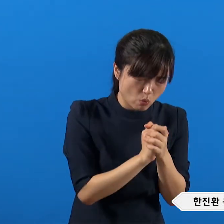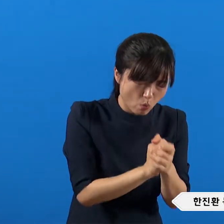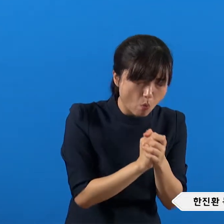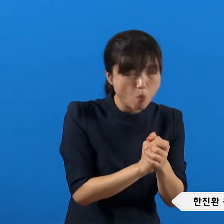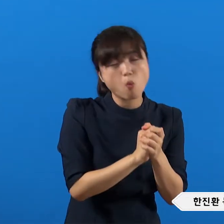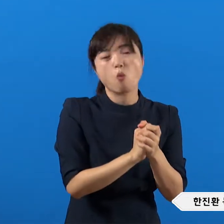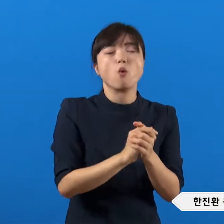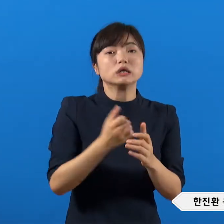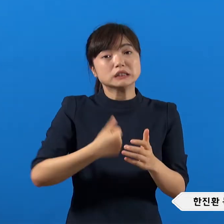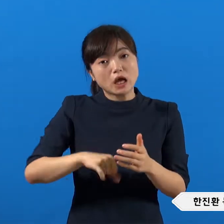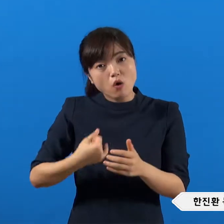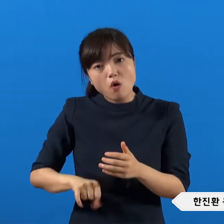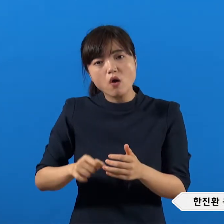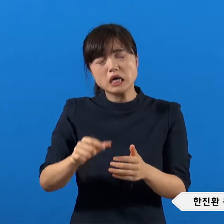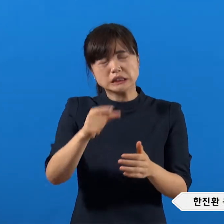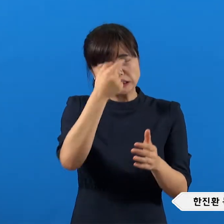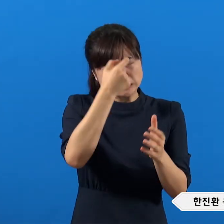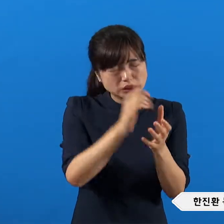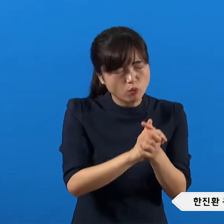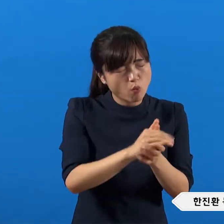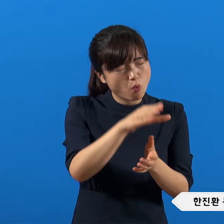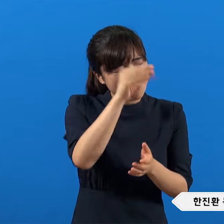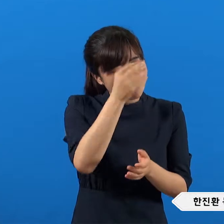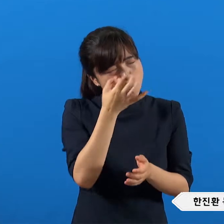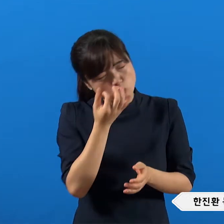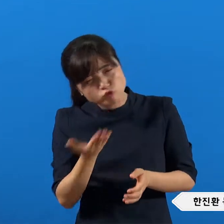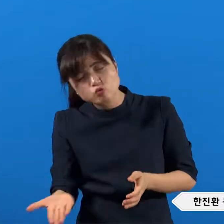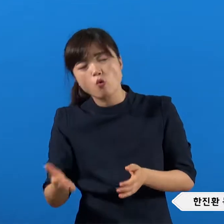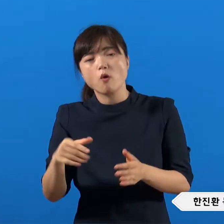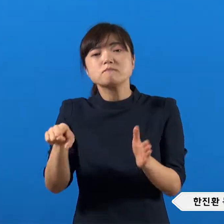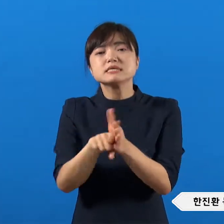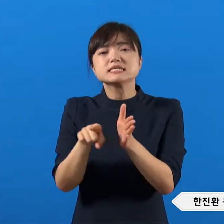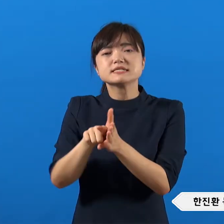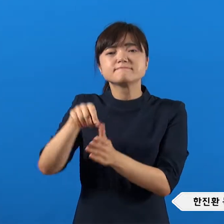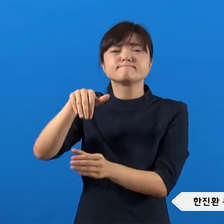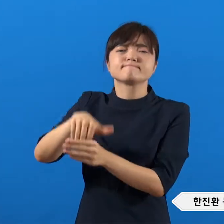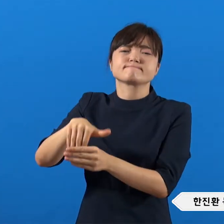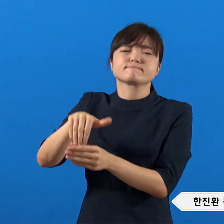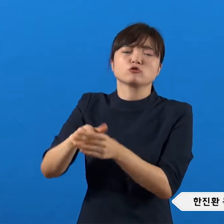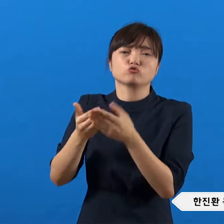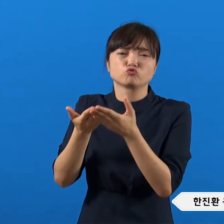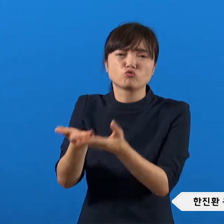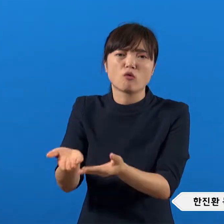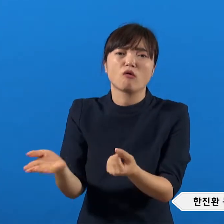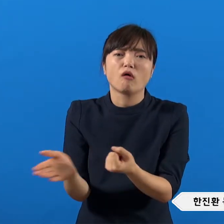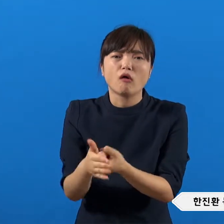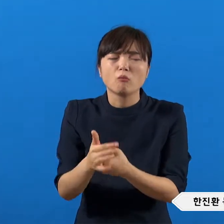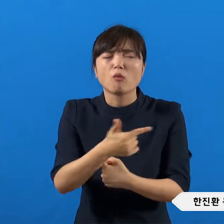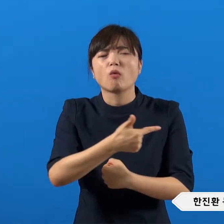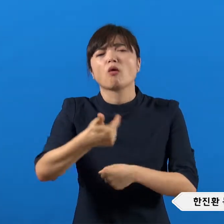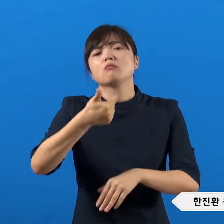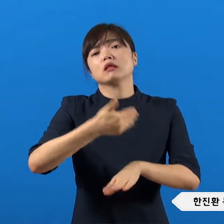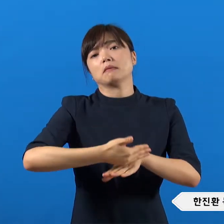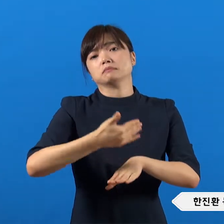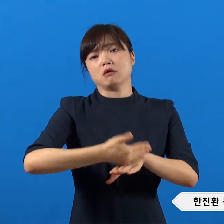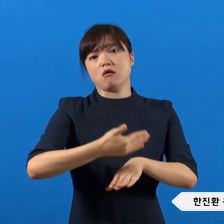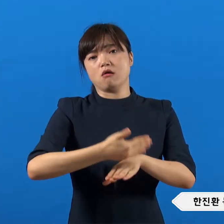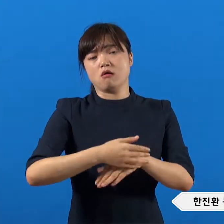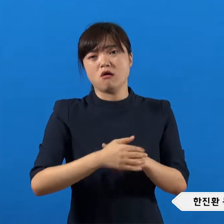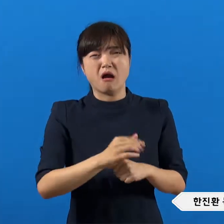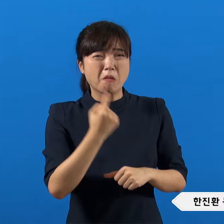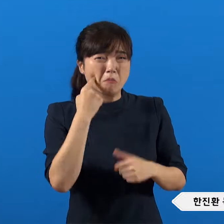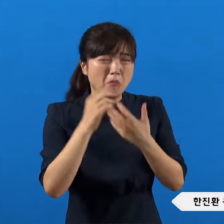자식들에게 기도를 가르치시고 신앙을 심어주셨습니다. 저는 그것이 너무나도 감사합니다.